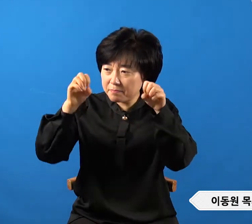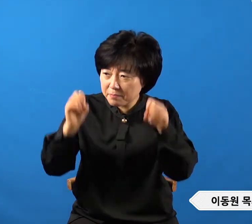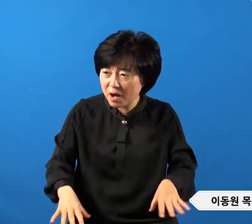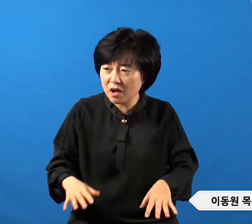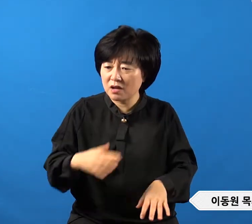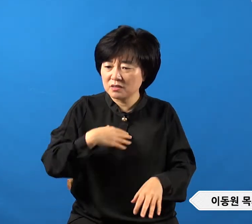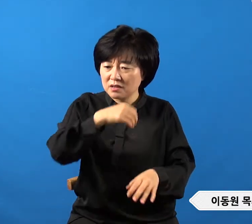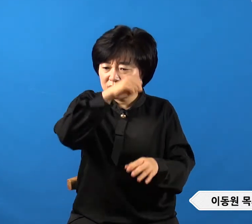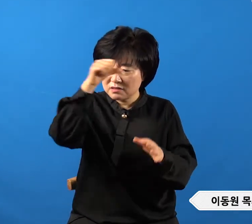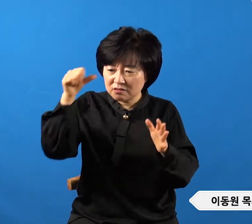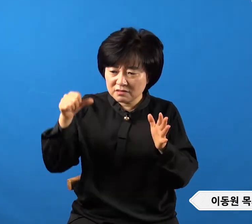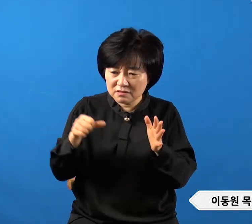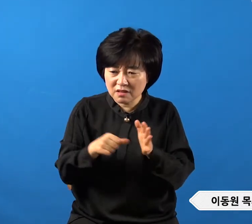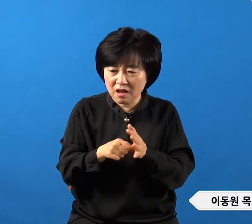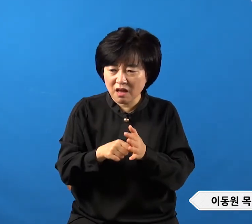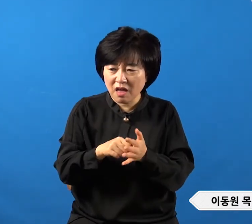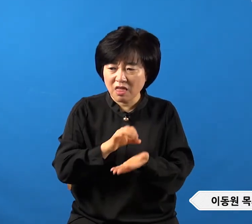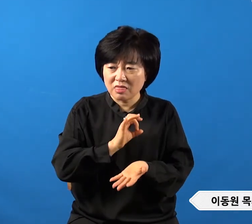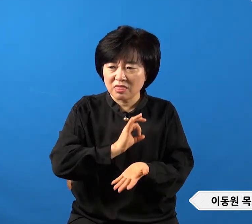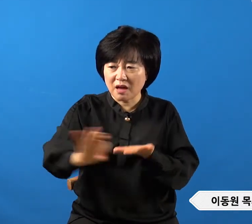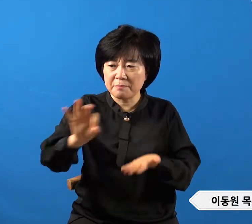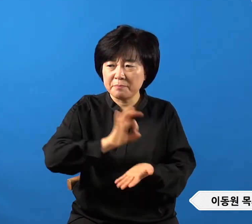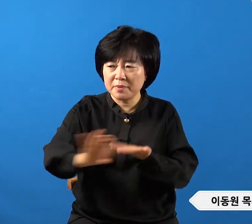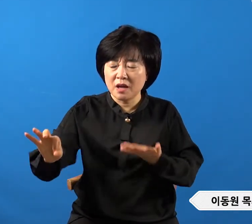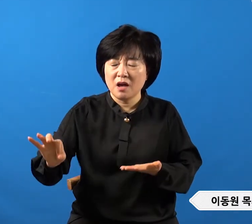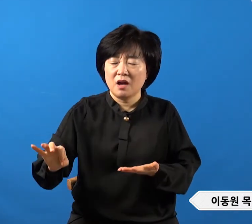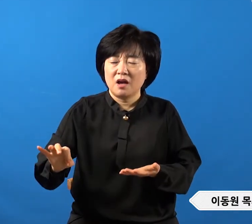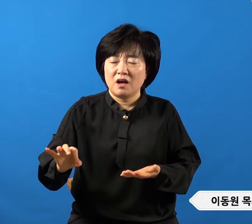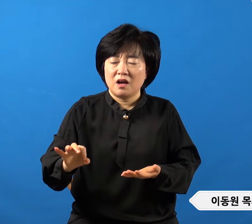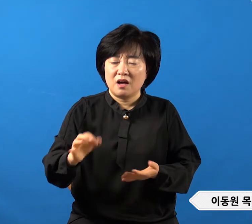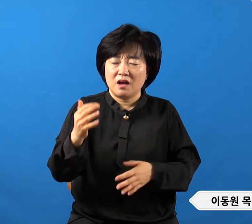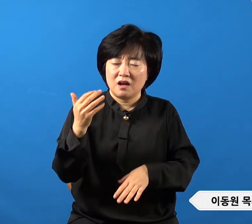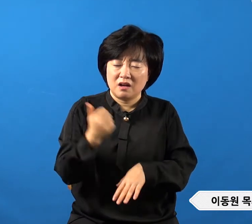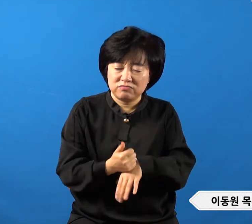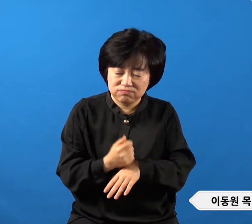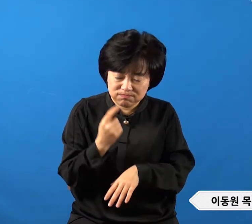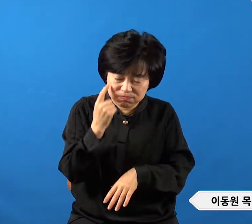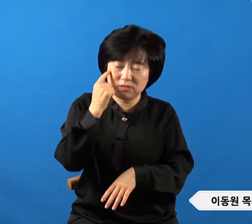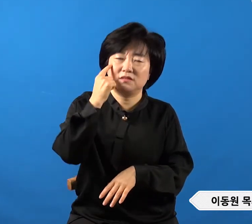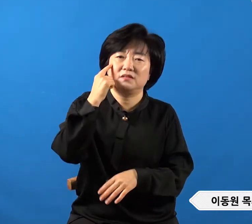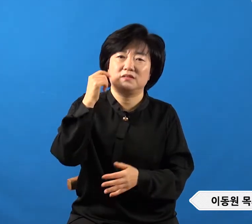인생을 낭비했다는 것을 뒤늦게 깨닫게 된다는 그런 이야기죠.